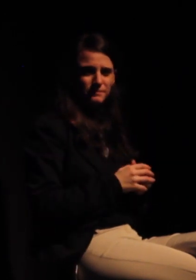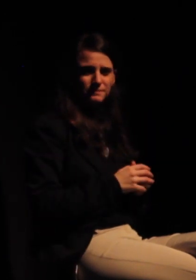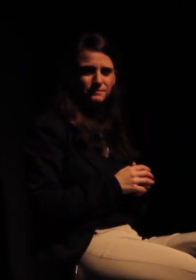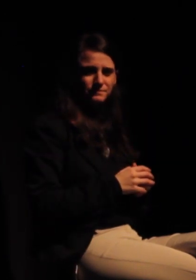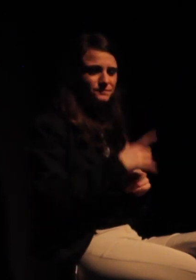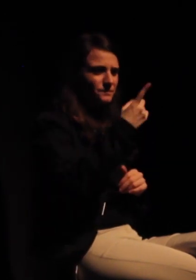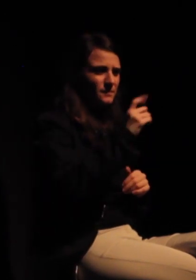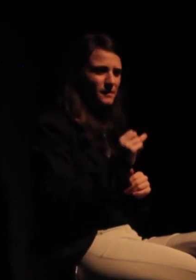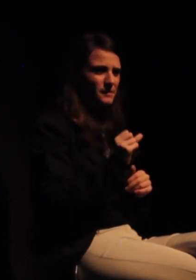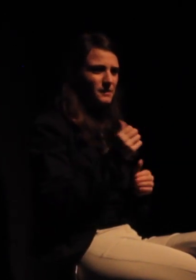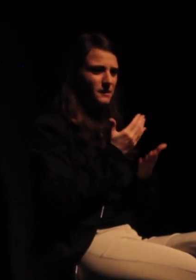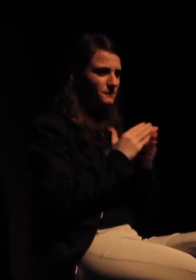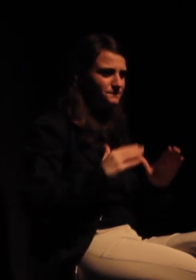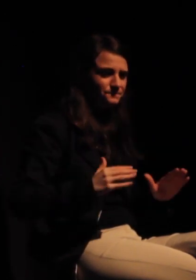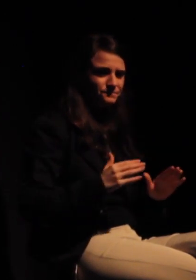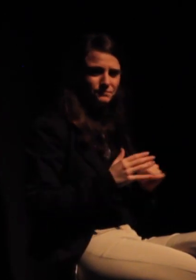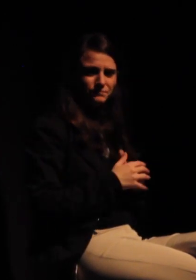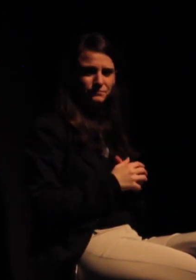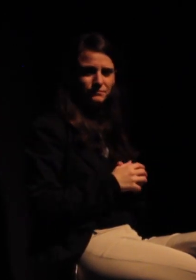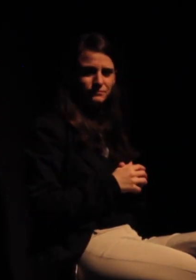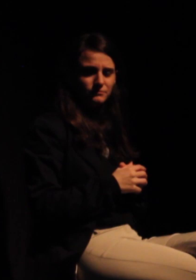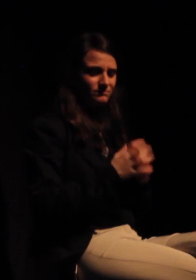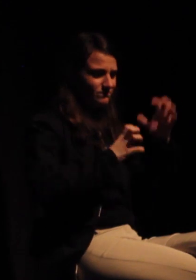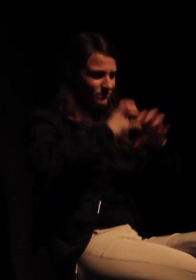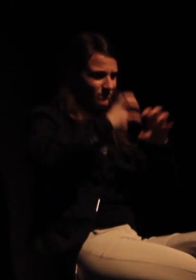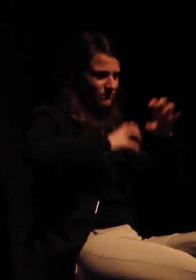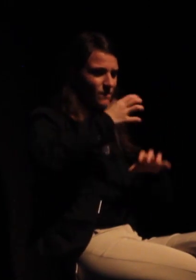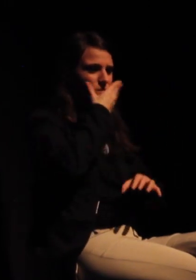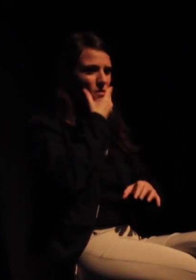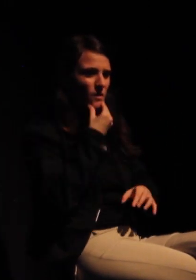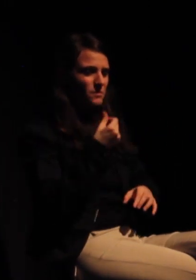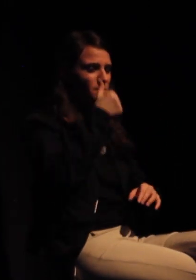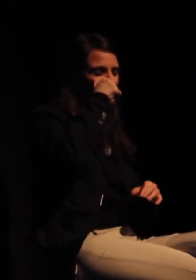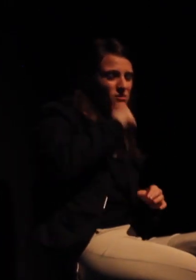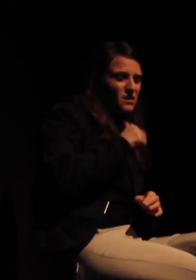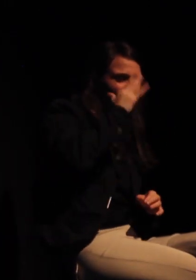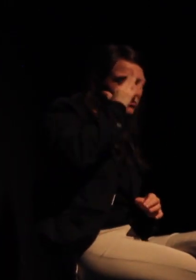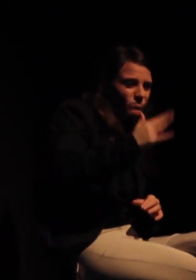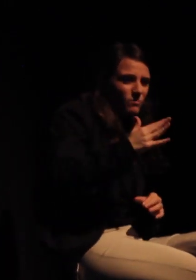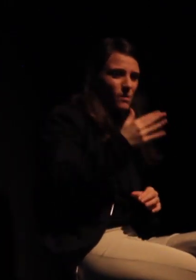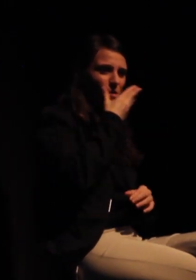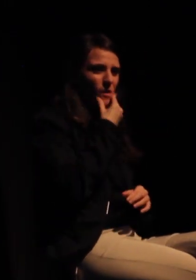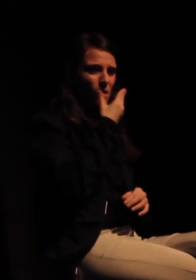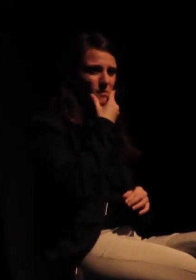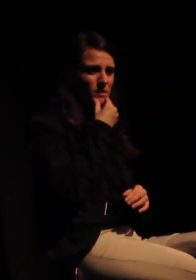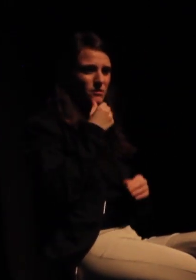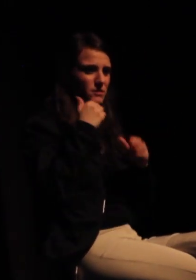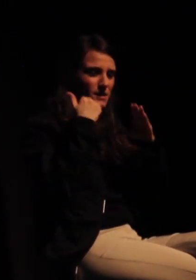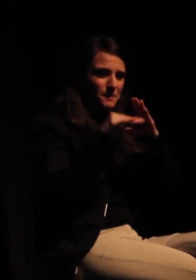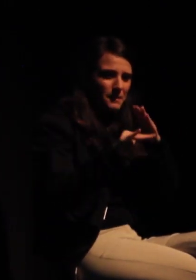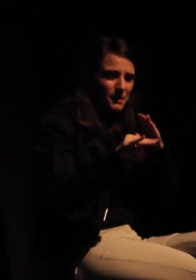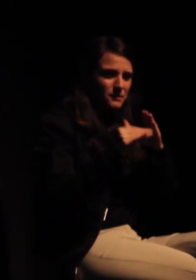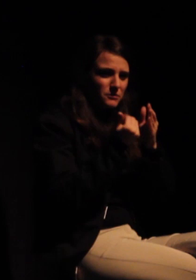aqui, você sempre é outro. E já mostra a coisa, a diferença do homem e da mulher. A mulher é direta. O homem é capaz de mandar um e-mail